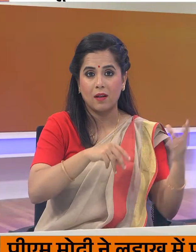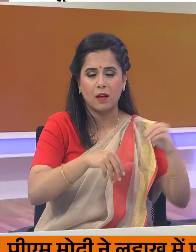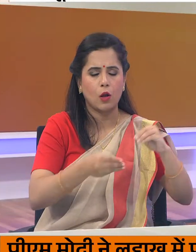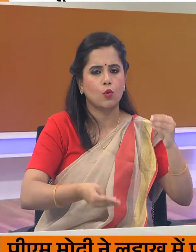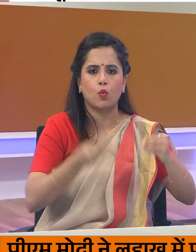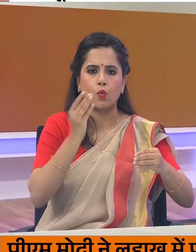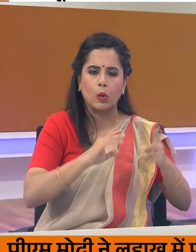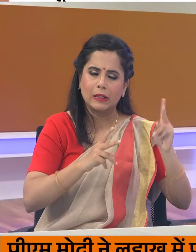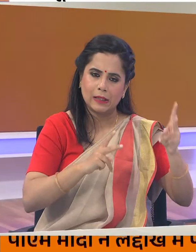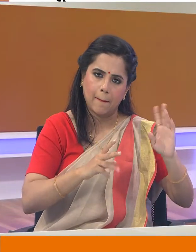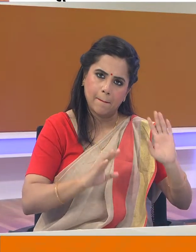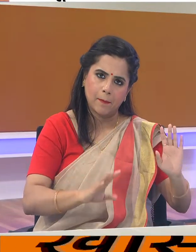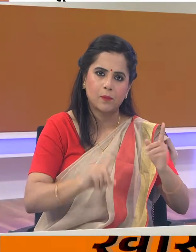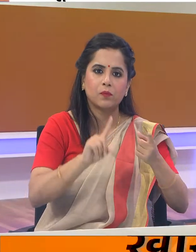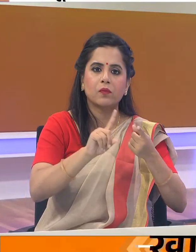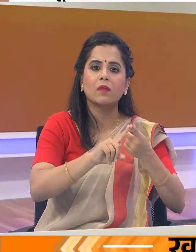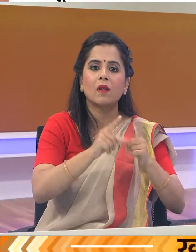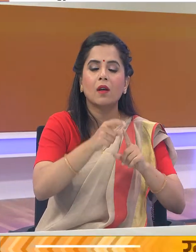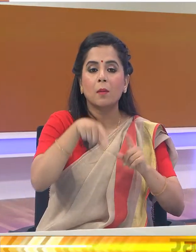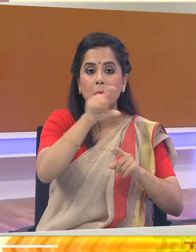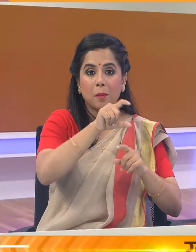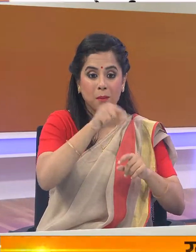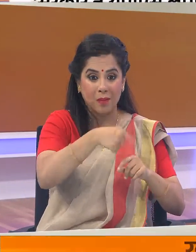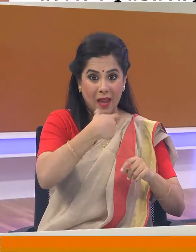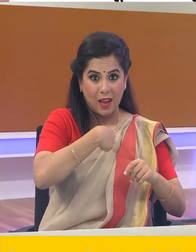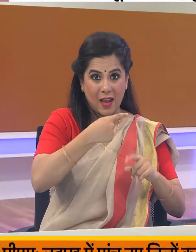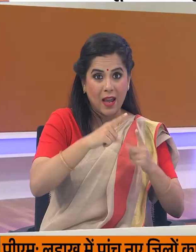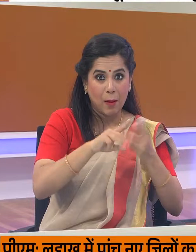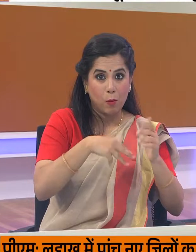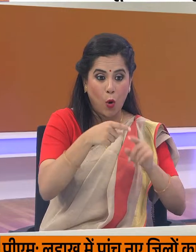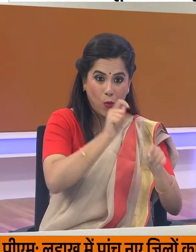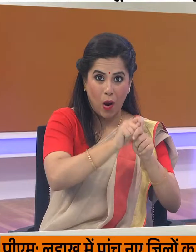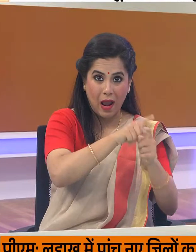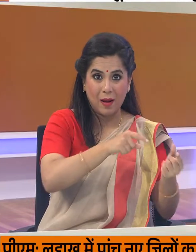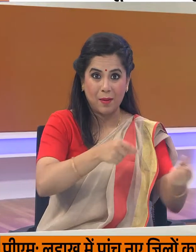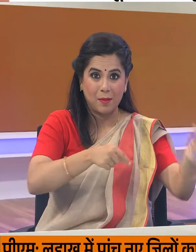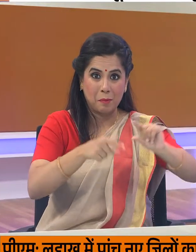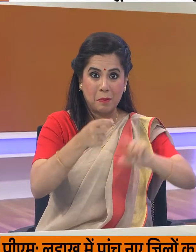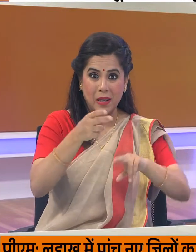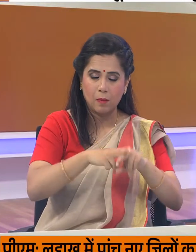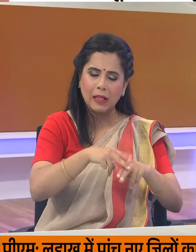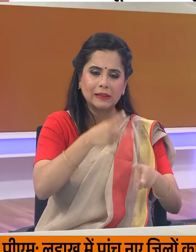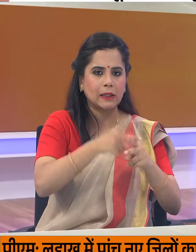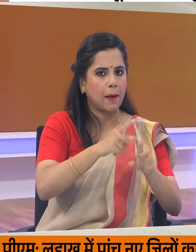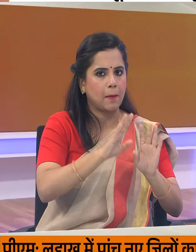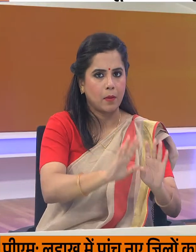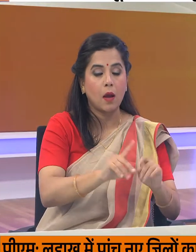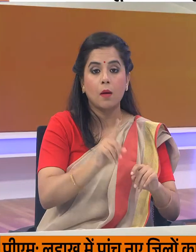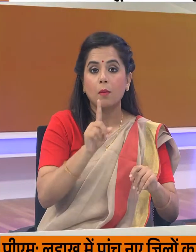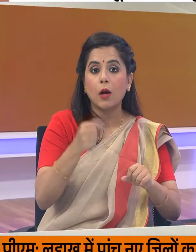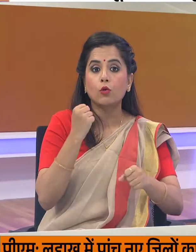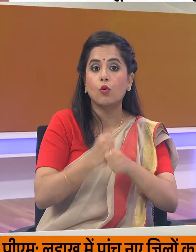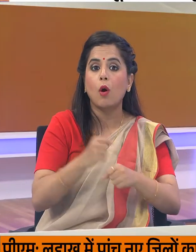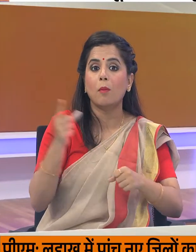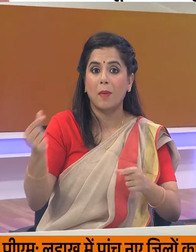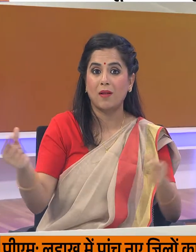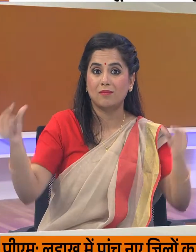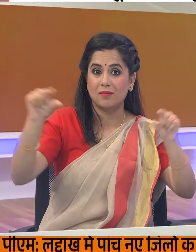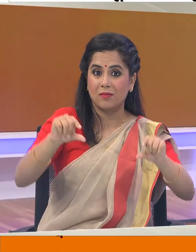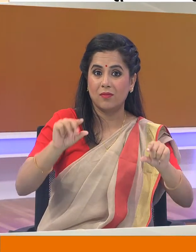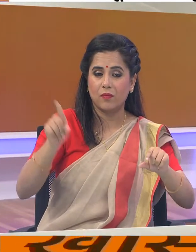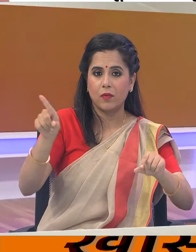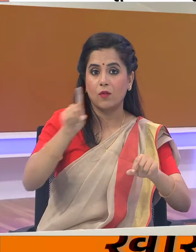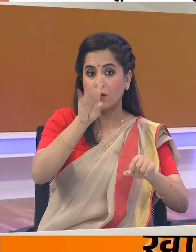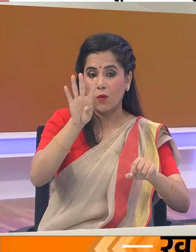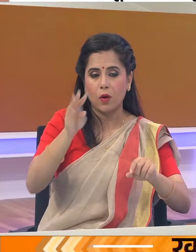इंक्रीज। एम्प्लॉई जो अभी भी 10% देता है उसकी कंट्रीब्यूशन नहीं इंक्रीज करेगी इसमें यूपीएस में, बट जो सरकार की कंट्रीब्यूशन है वो